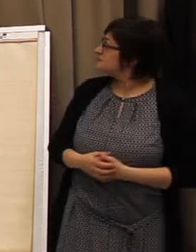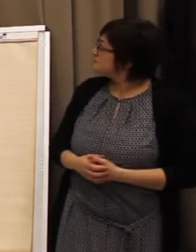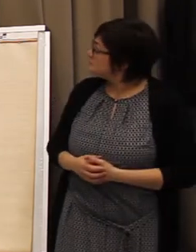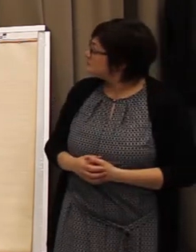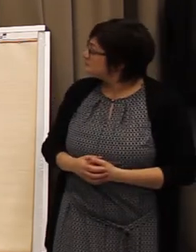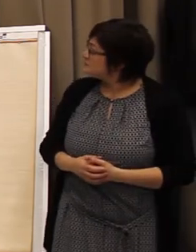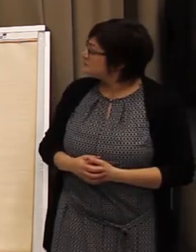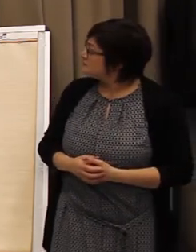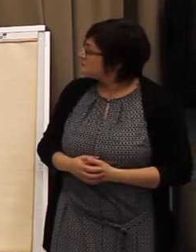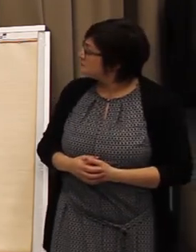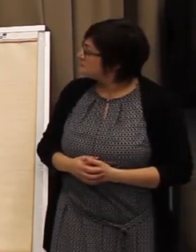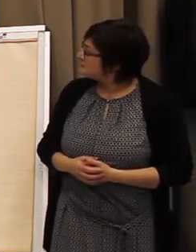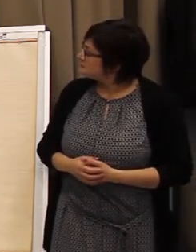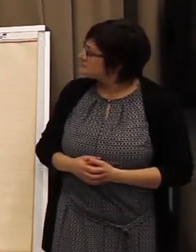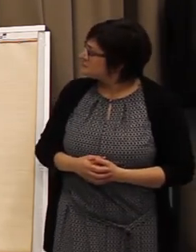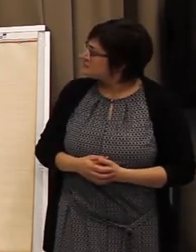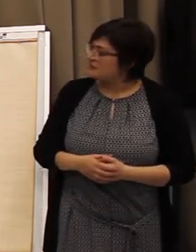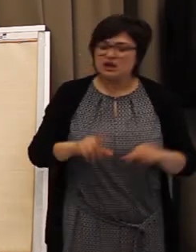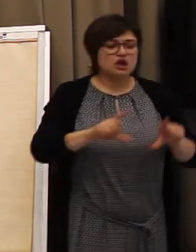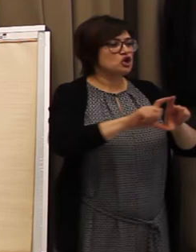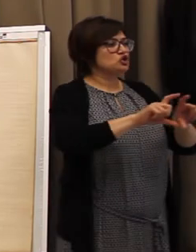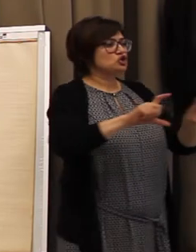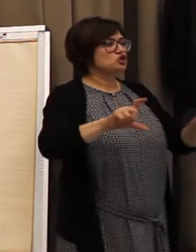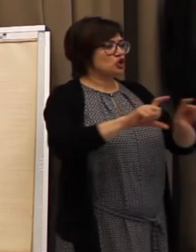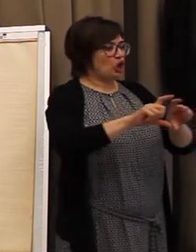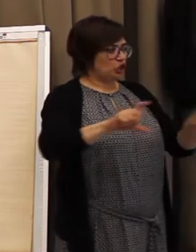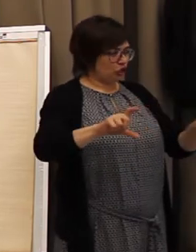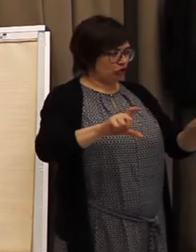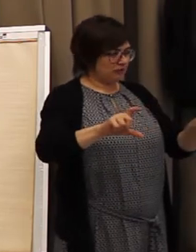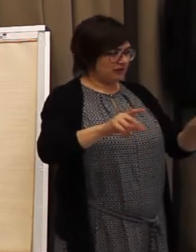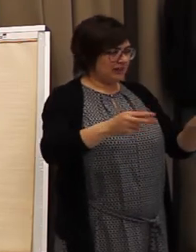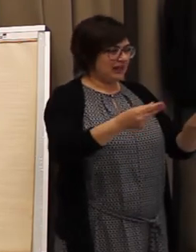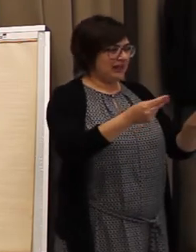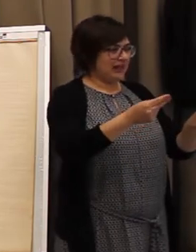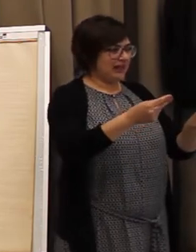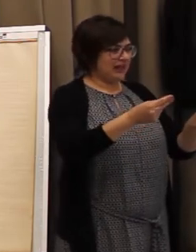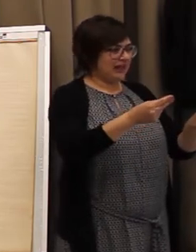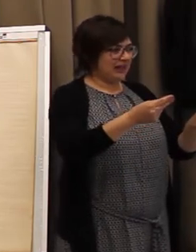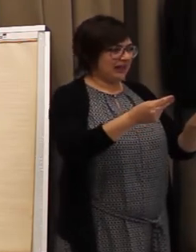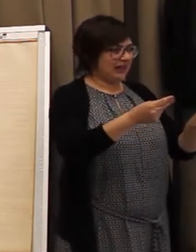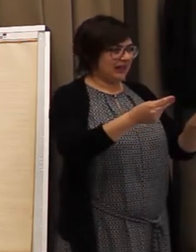abajo, la parte di sotto è il mio